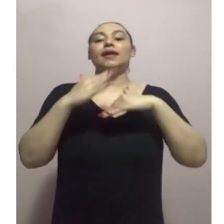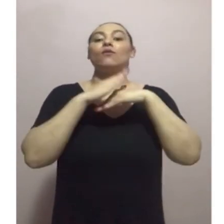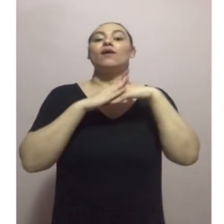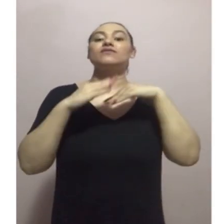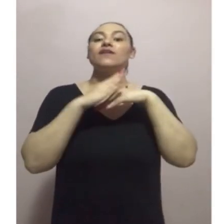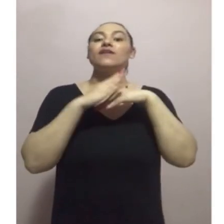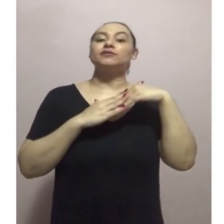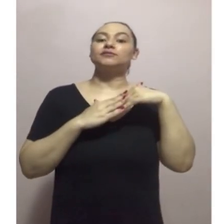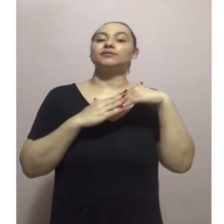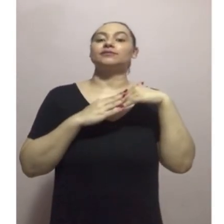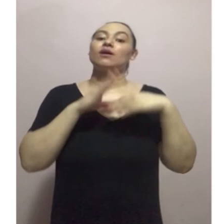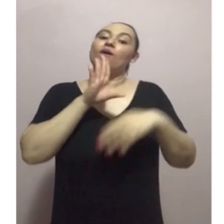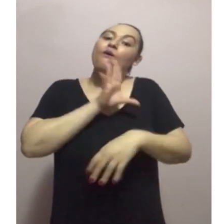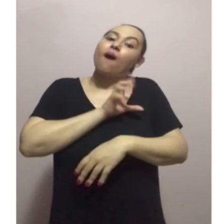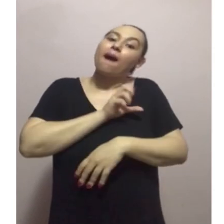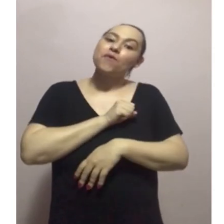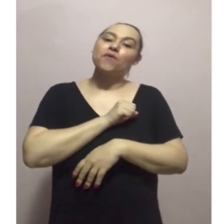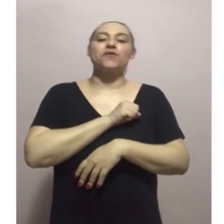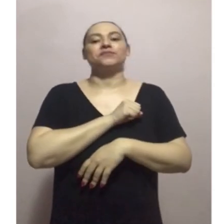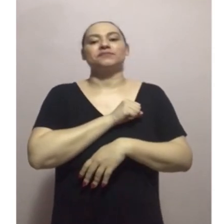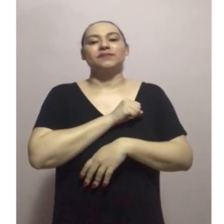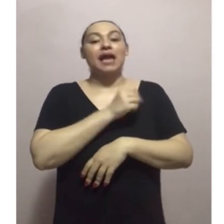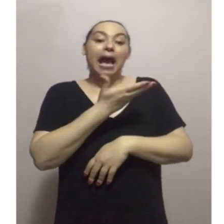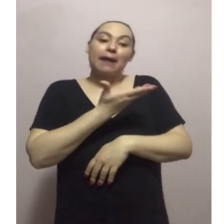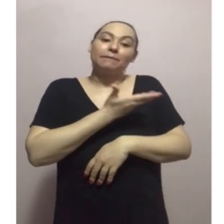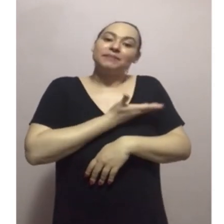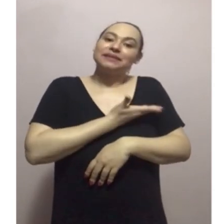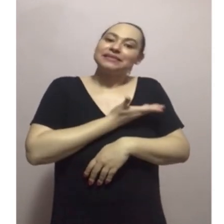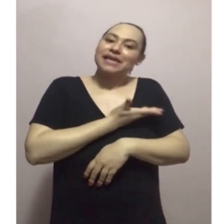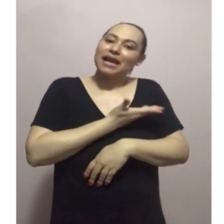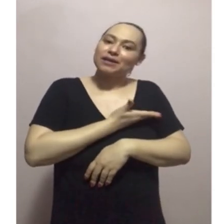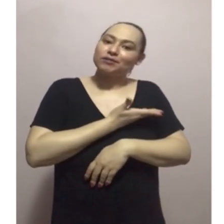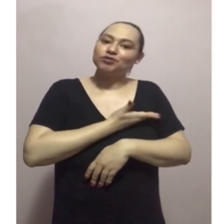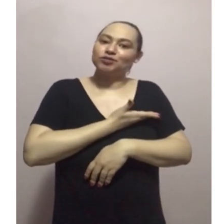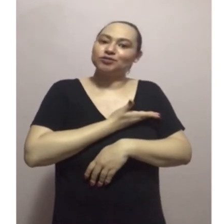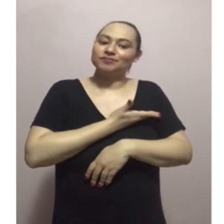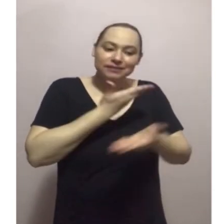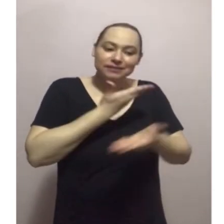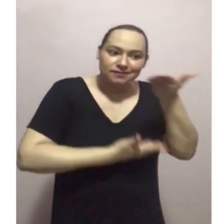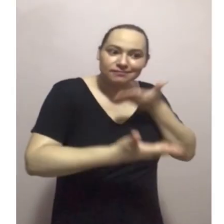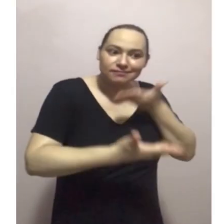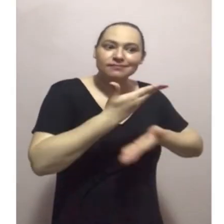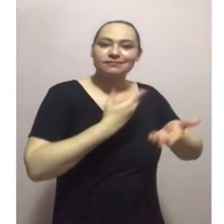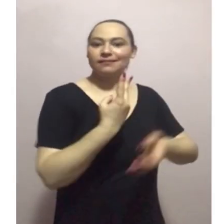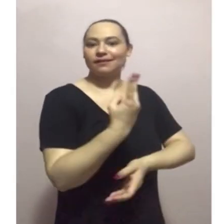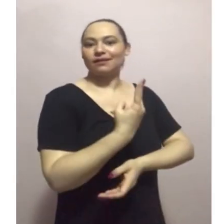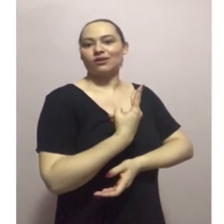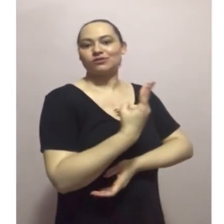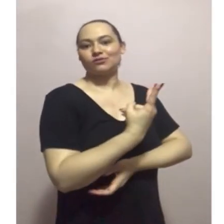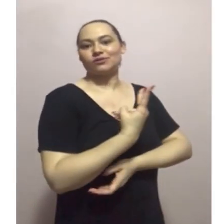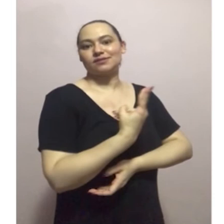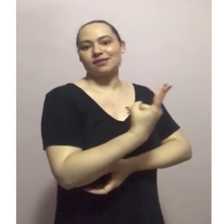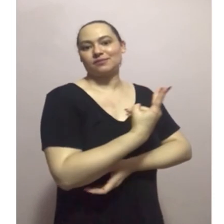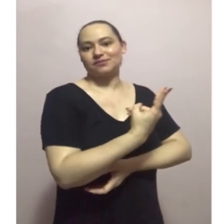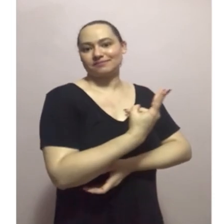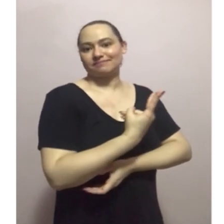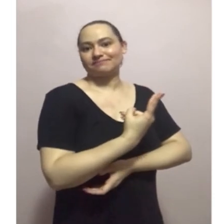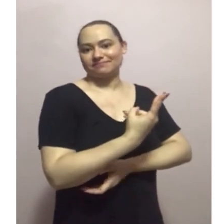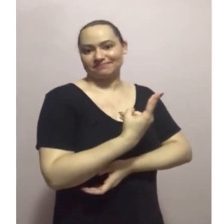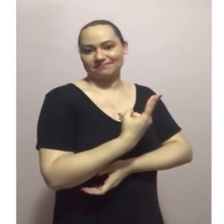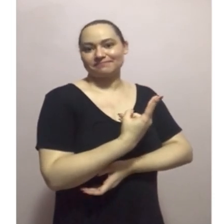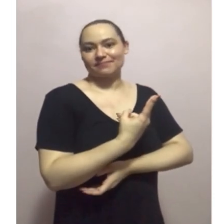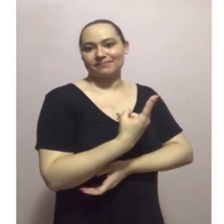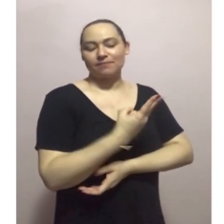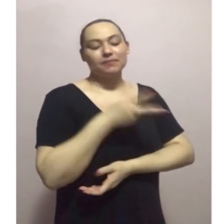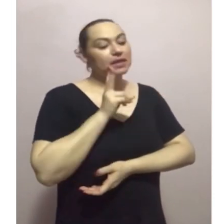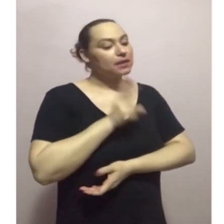o afeto também, né? Que nos move, né? Porque assim, esse afeto que